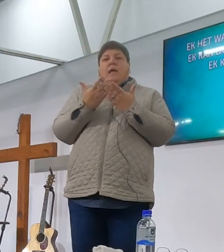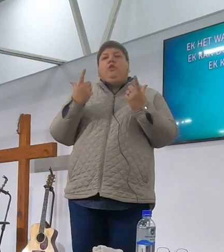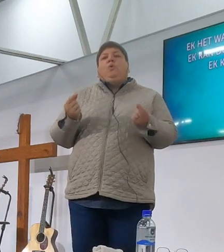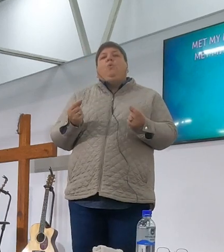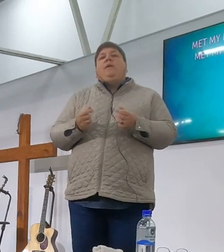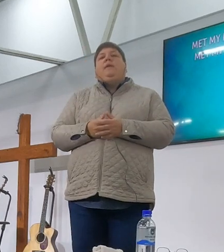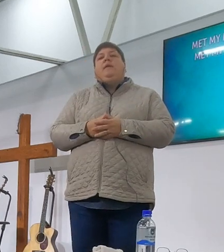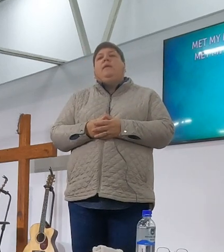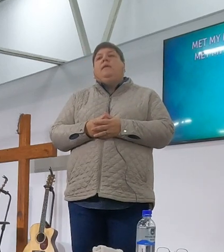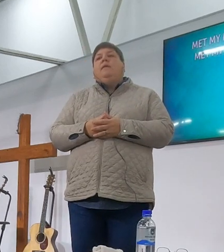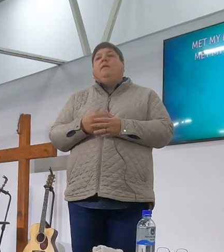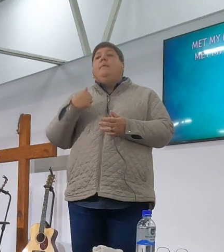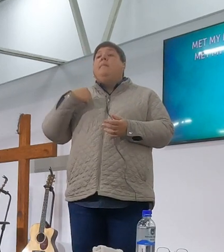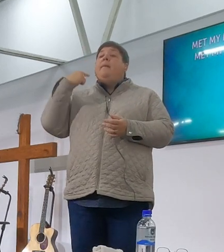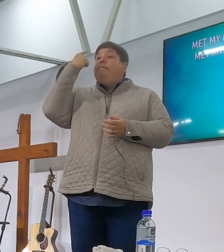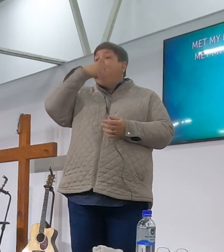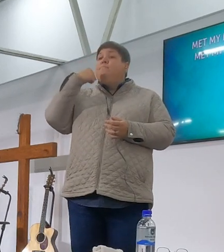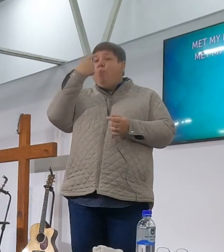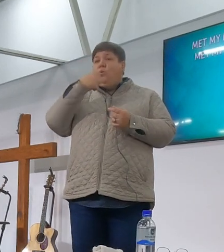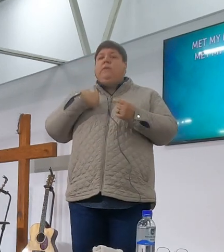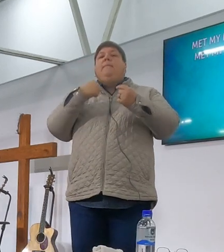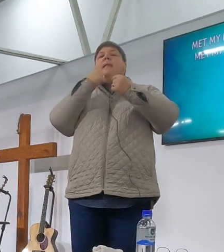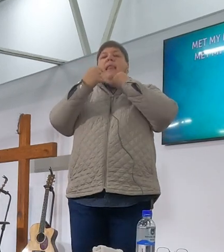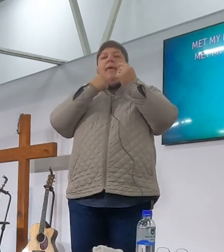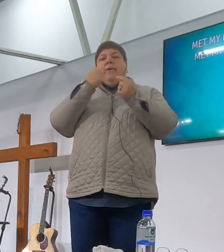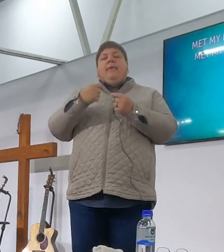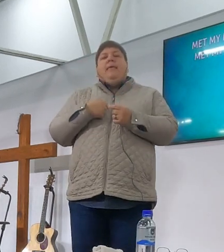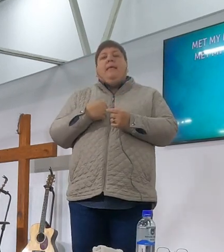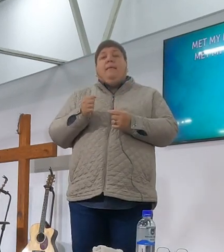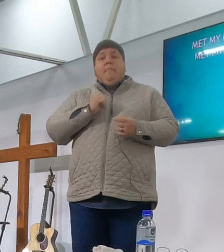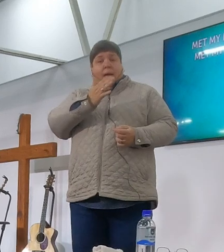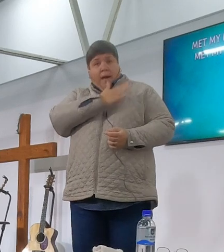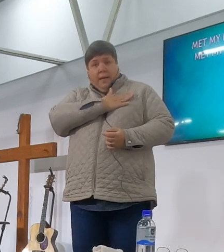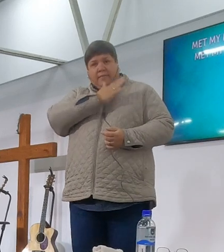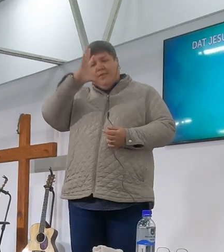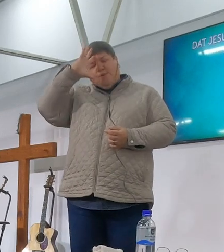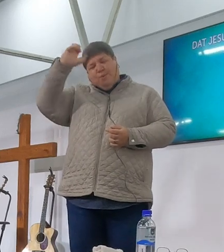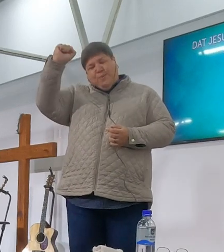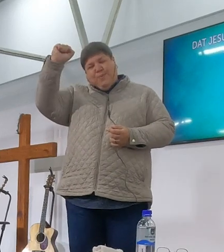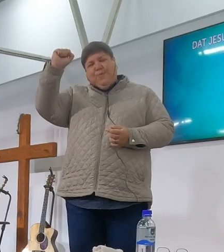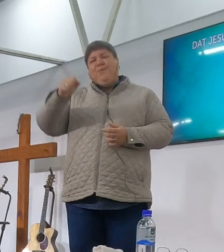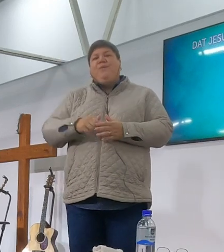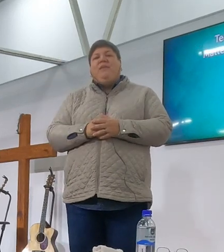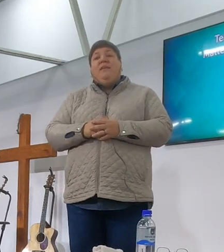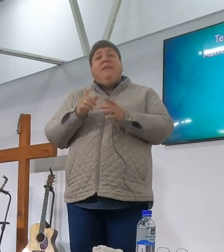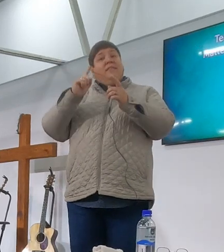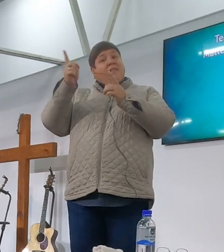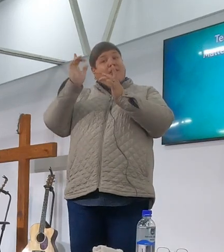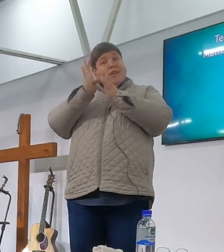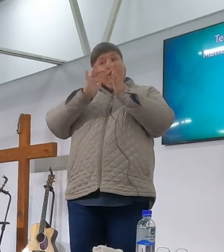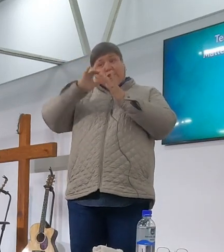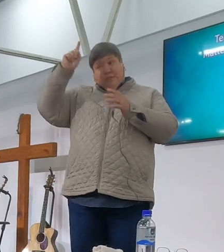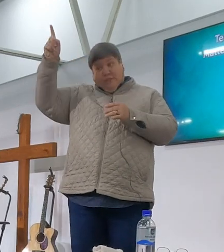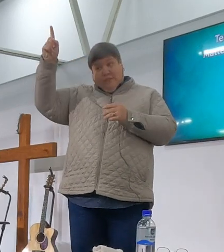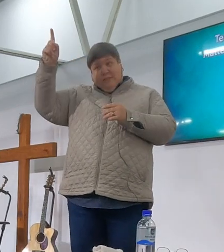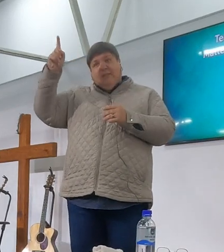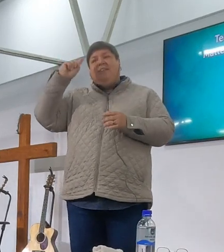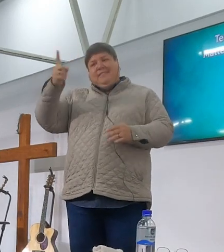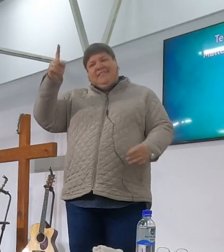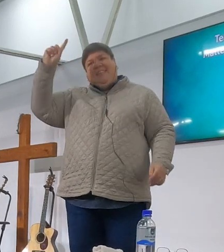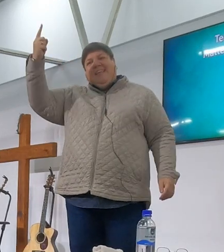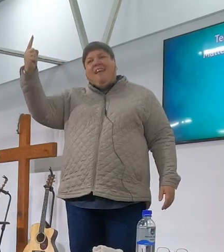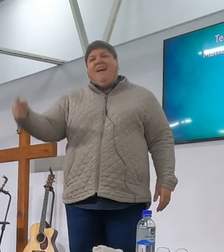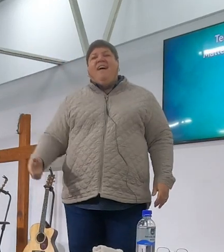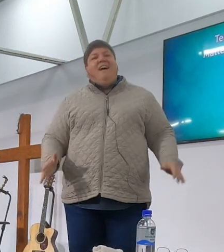doen. Met my mond belai ek. Met my hart glo ek dat Jesus die Here